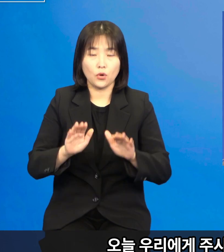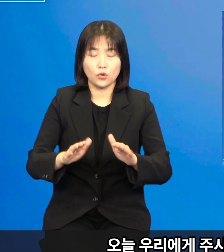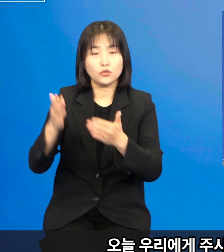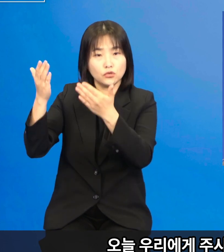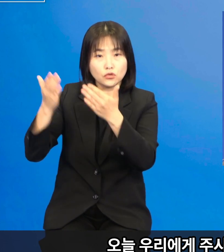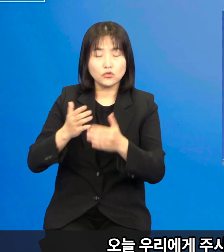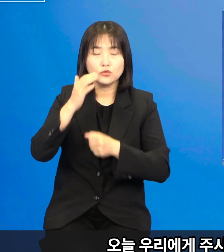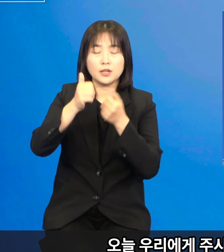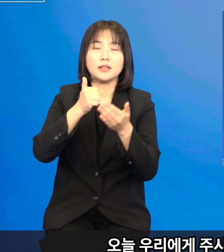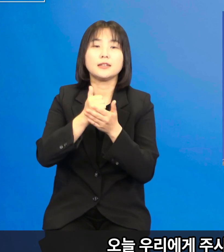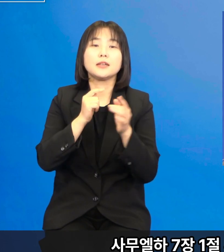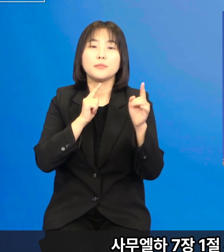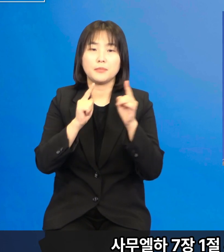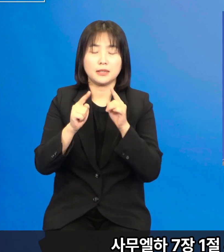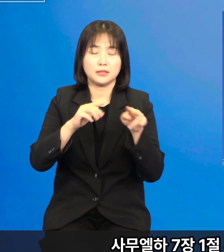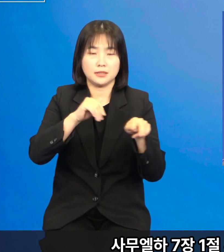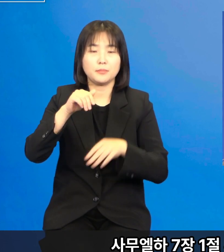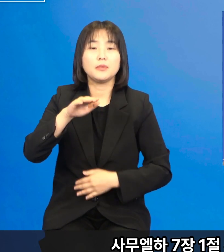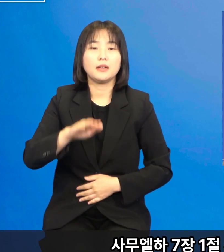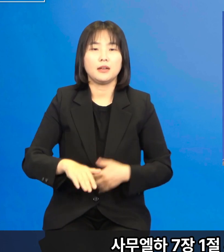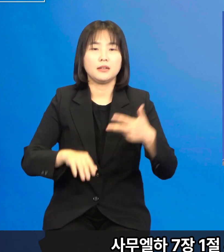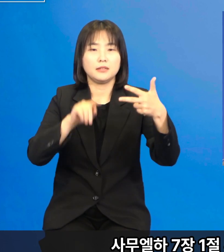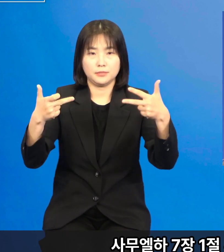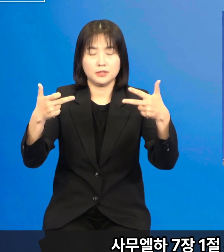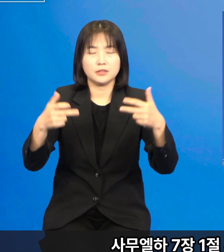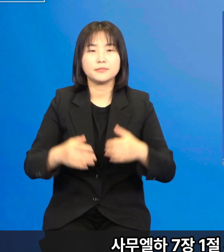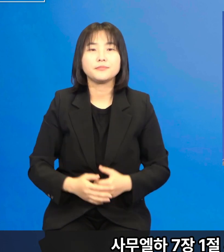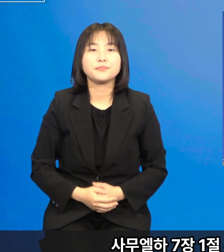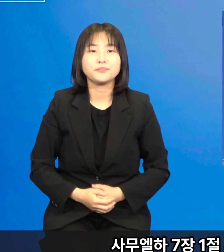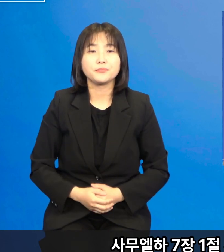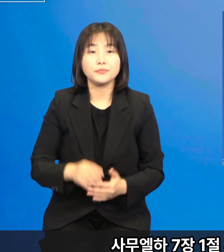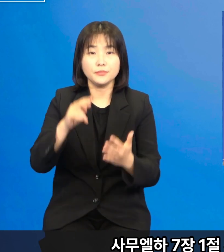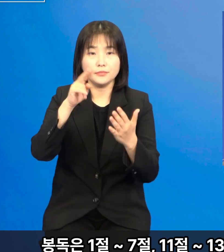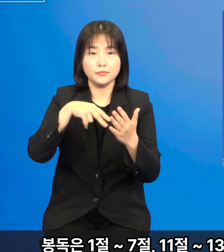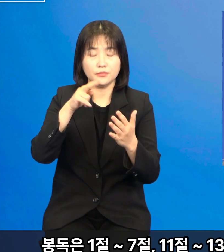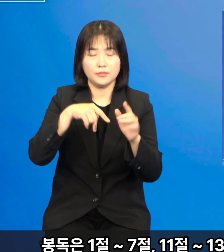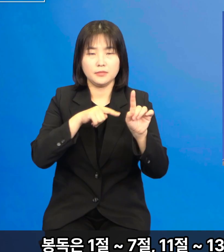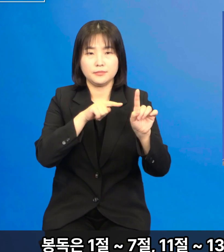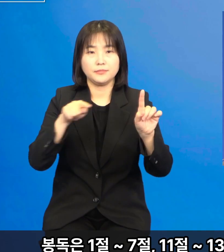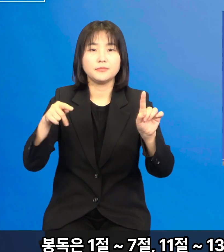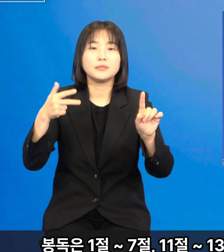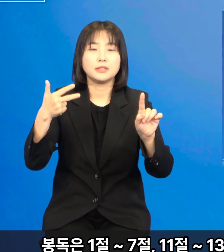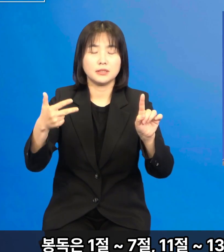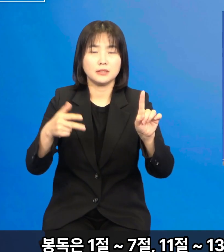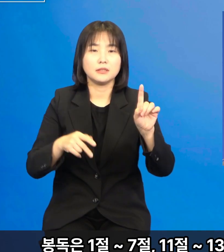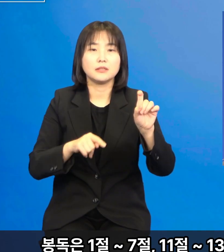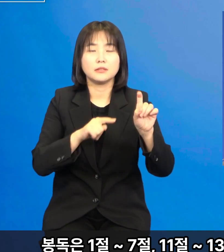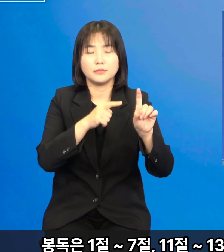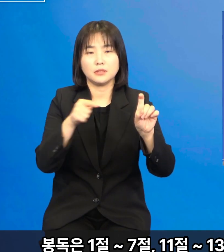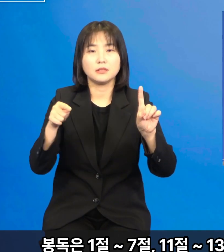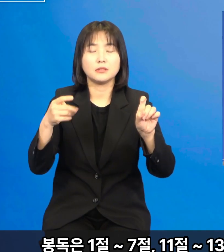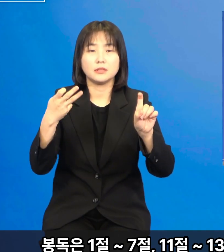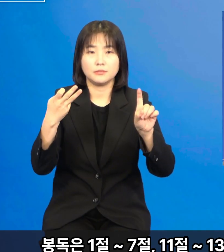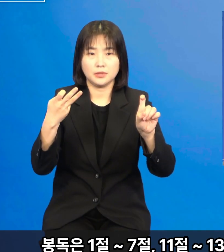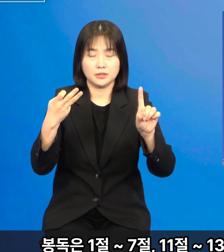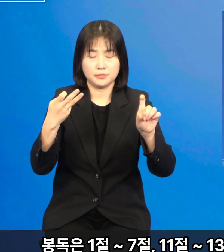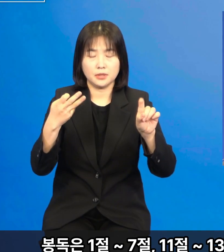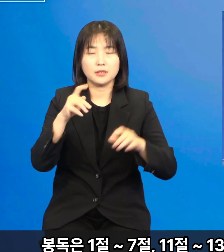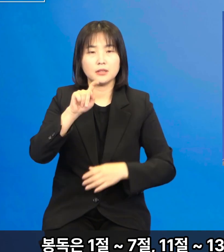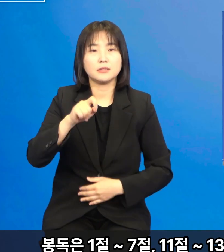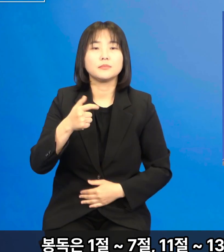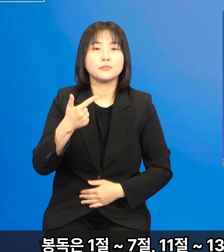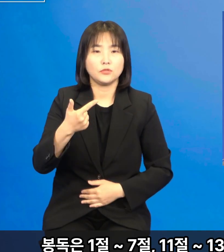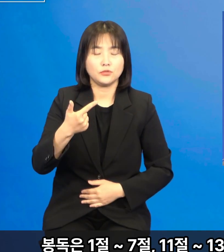오늘 우리에게 주시는 하나님의 말씀은 사무엘하 7장의 말씀입니다. 봉독은 1절에서 7절, 11절에서